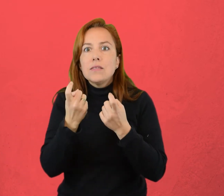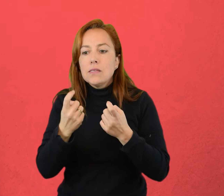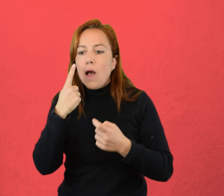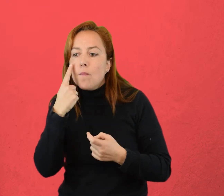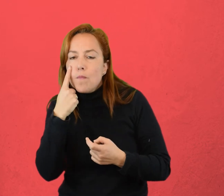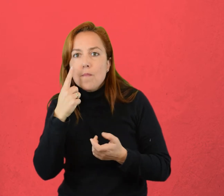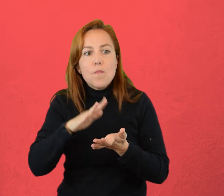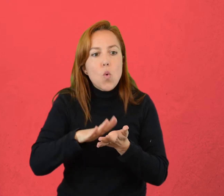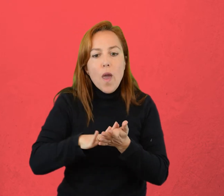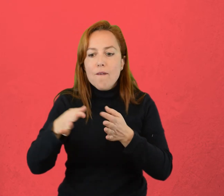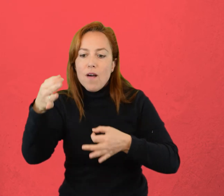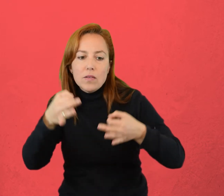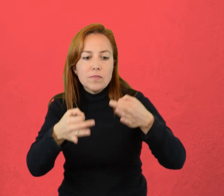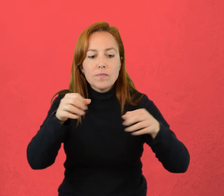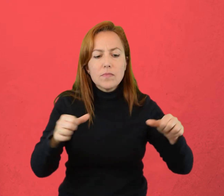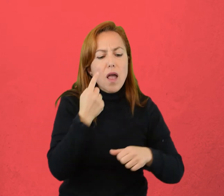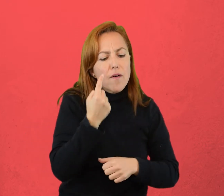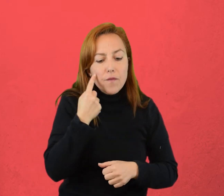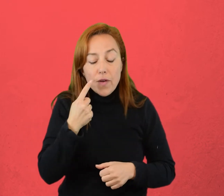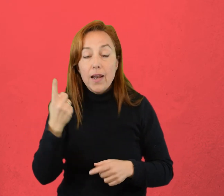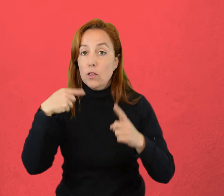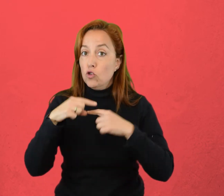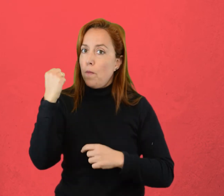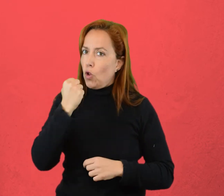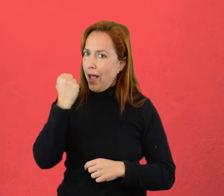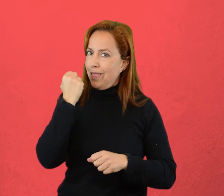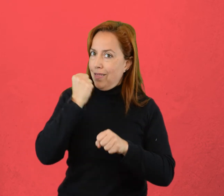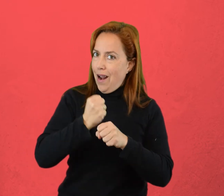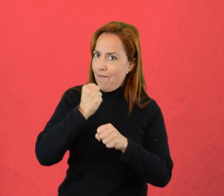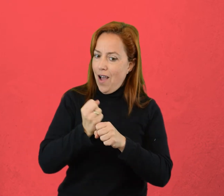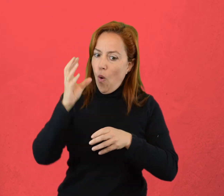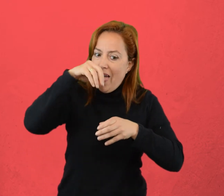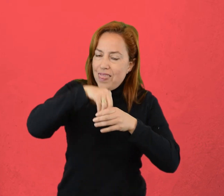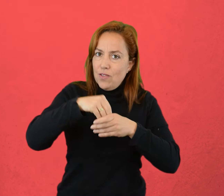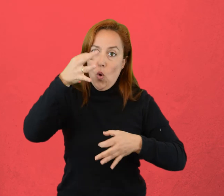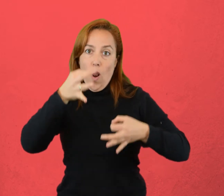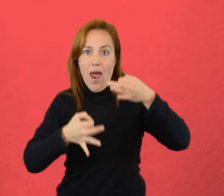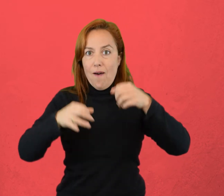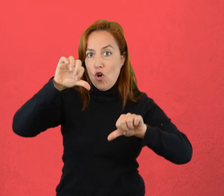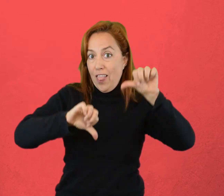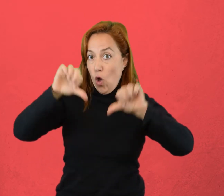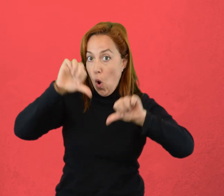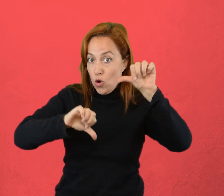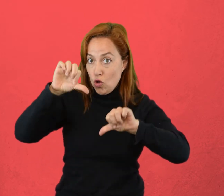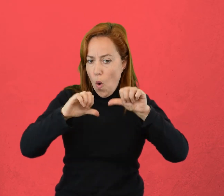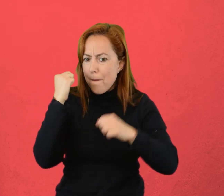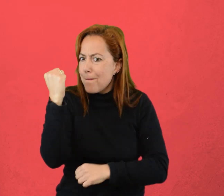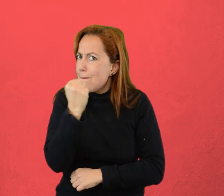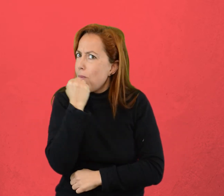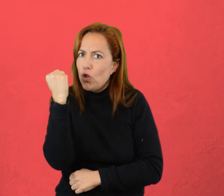es importante recalcar la importancia del trabajo en el laboratorio ya que allí es donde los estudiantes